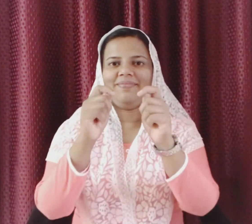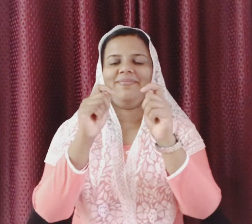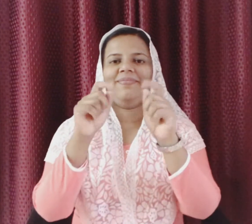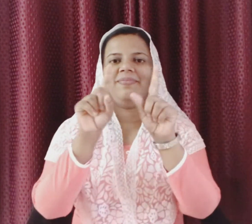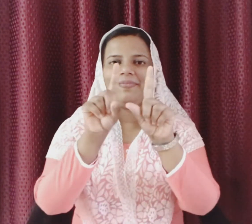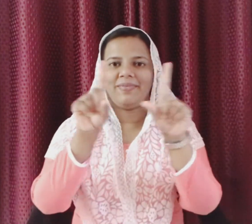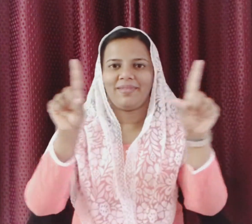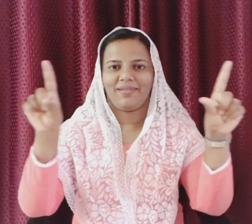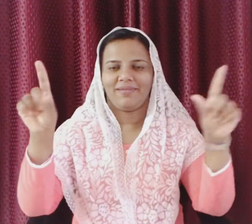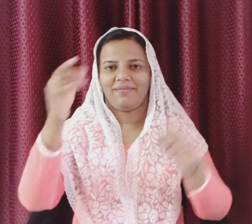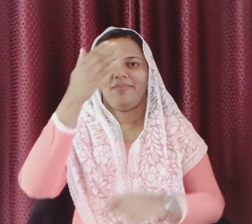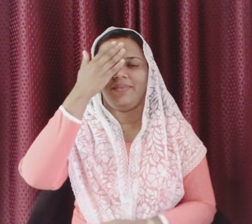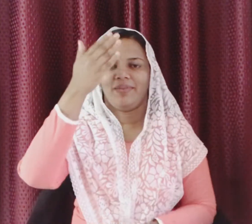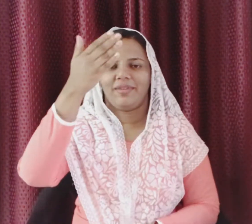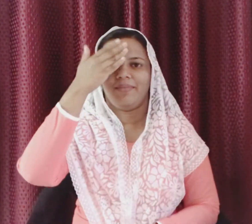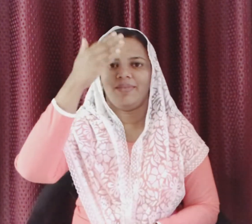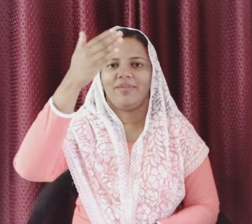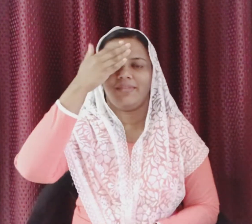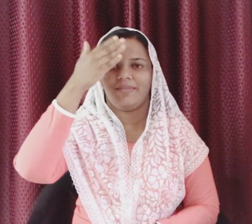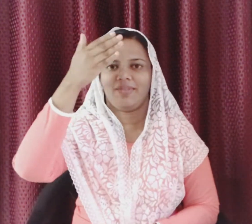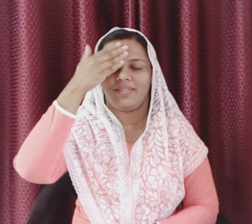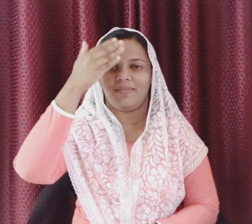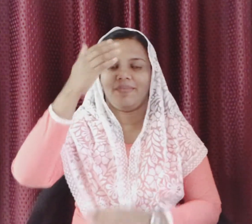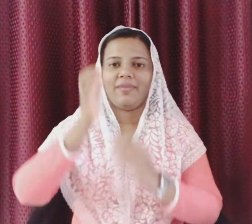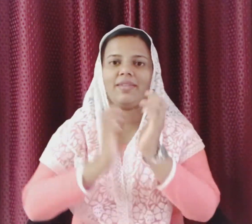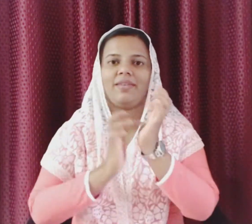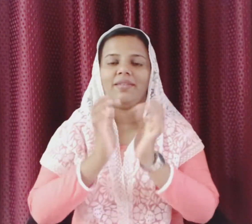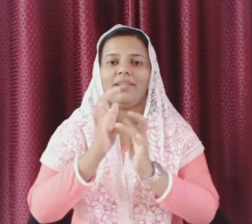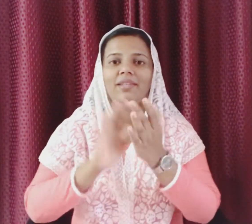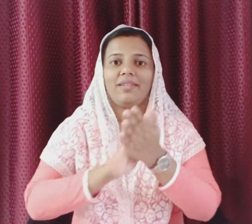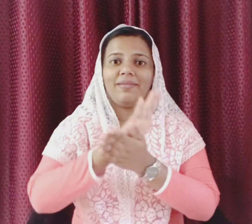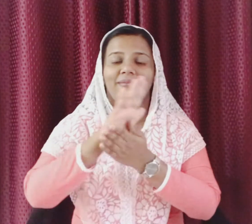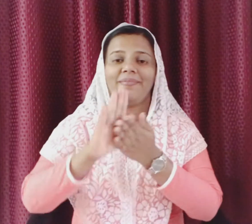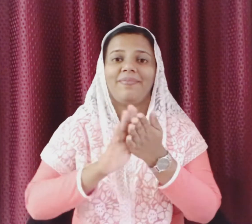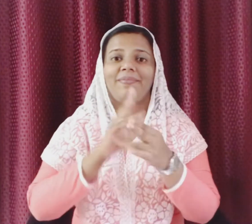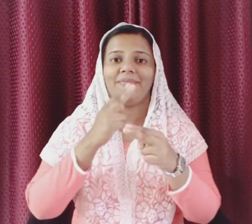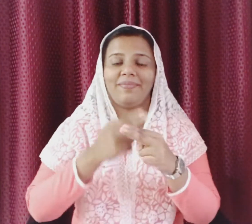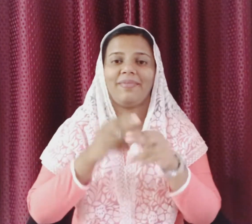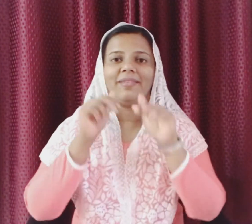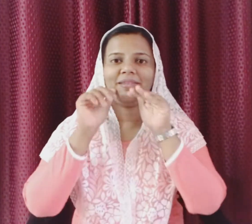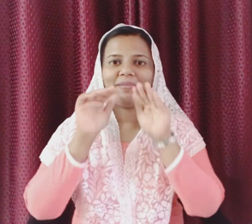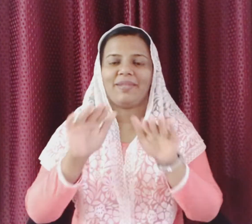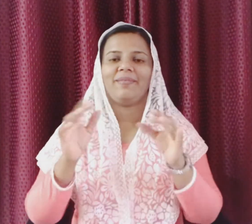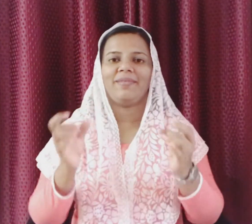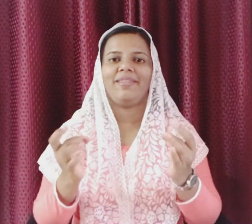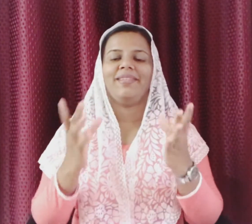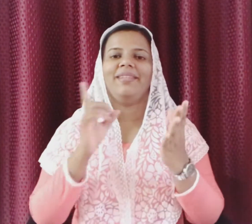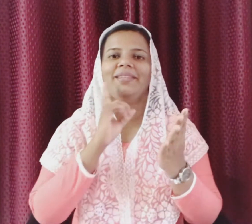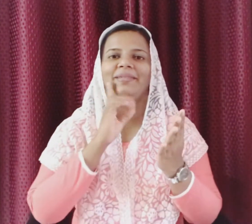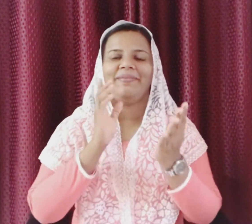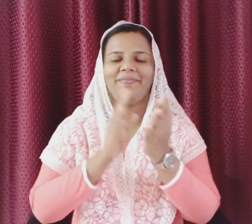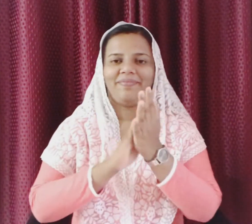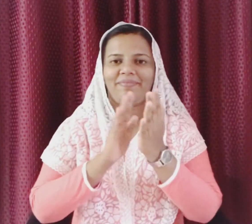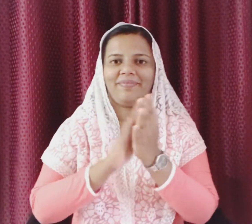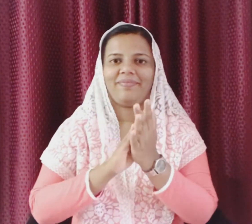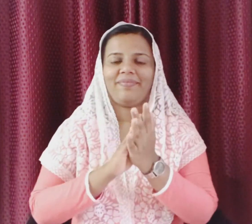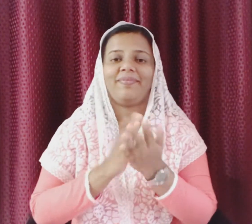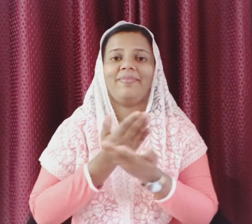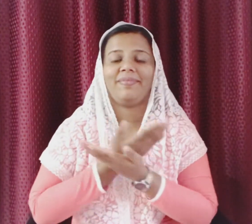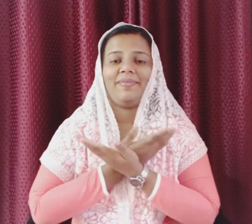പ്രൈസ് ദ ലോർഡ്, ഹല്ലേലൂയ. സ്തോത്രം, സ്തോത്രം, സ്തോത്രം കർത്താവിൻ്റെ അതിപരിശുദ്ധമായ തിരുനാമം ഈ അനുഗ്രഹിക്കപ്പെട്ട പ്രഭാതത്തിൽ വാഴ്ത്തപ്പെടുമാറാകട്ടെ.